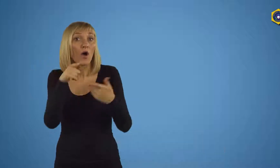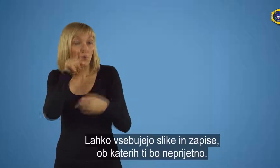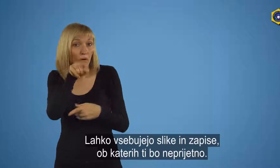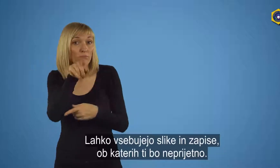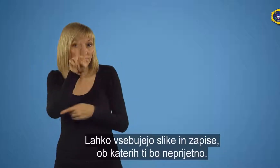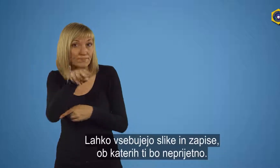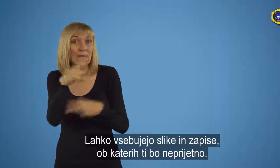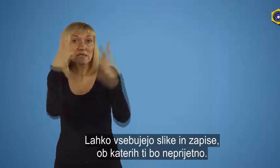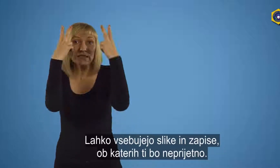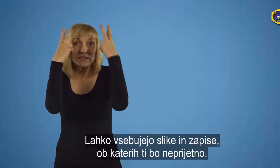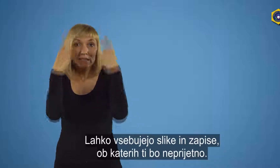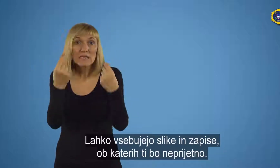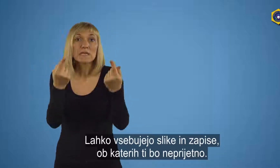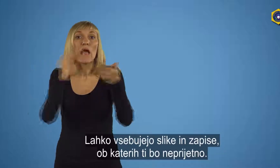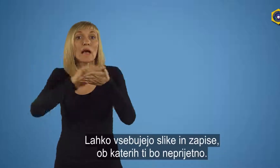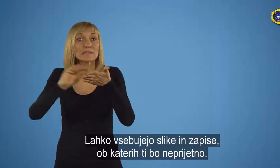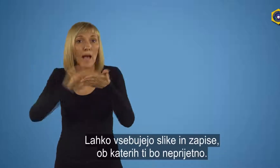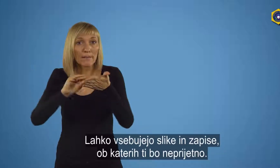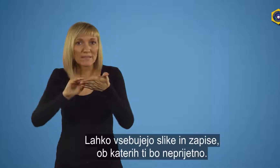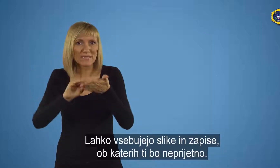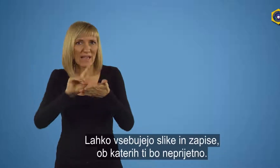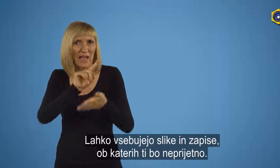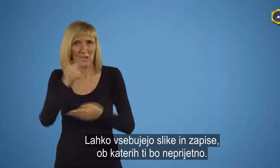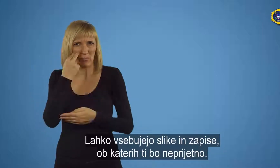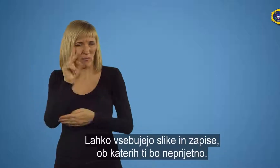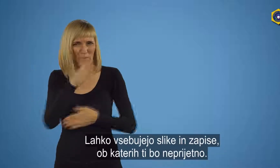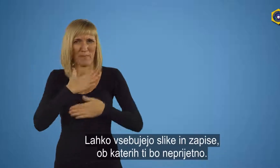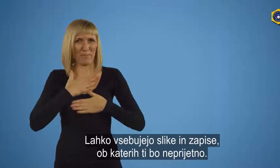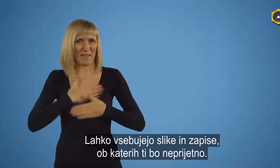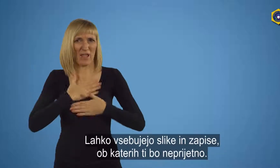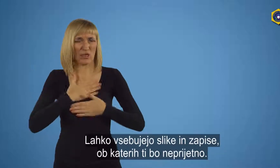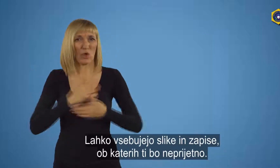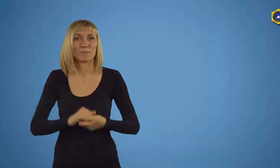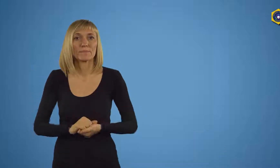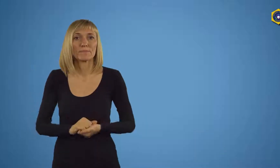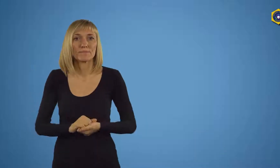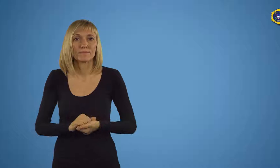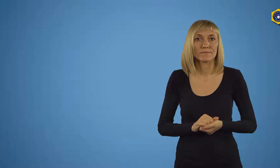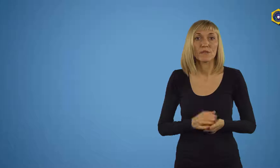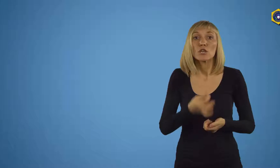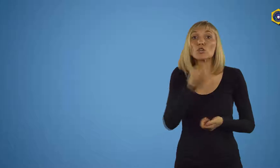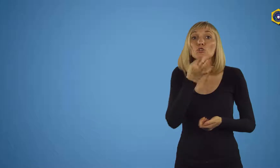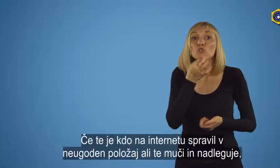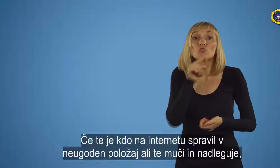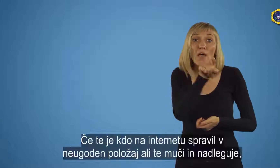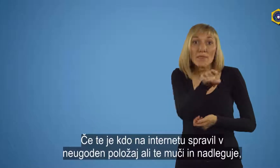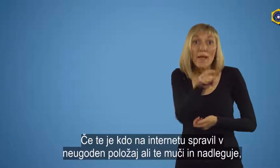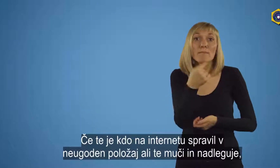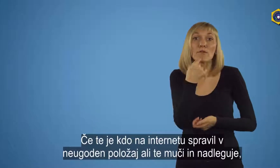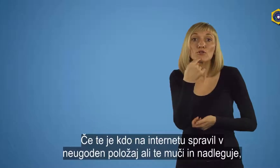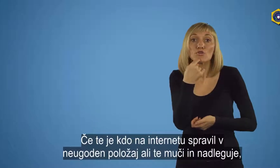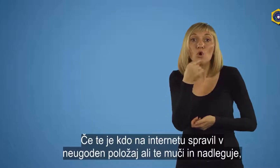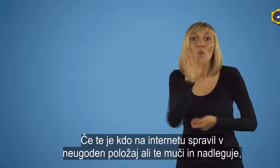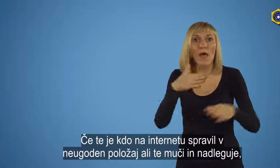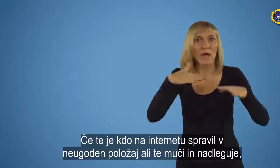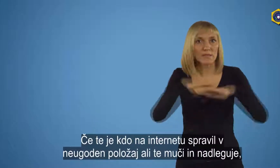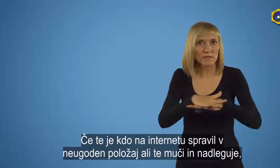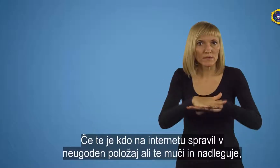Lahko vsebujejo slike in zapise, ob katerih ti bo neprijetno. Če te je kdo na internetu spravil